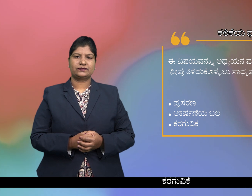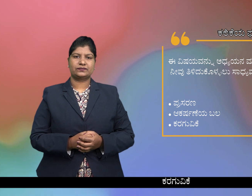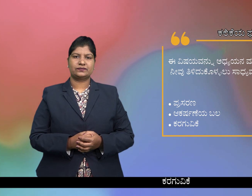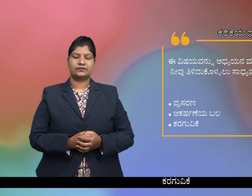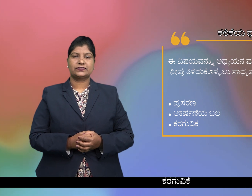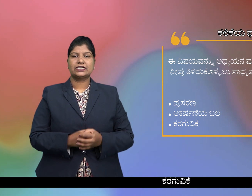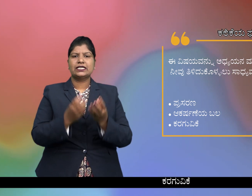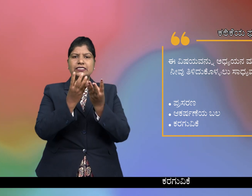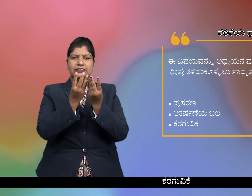ಕರಗುವಿಕೆ.